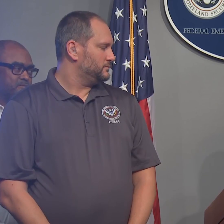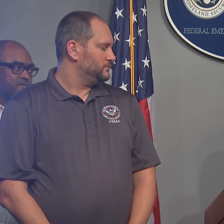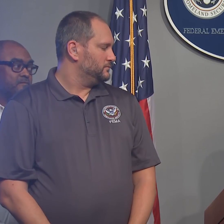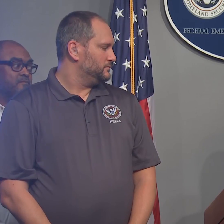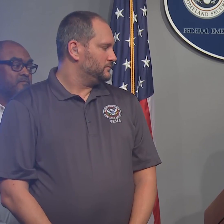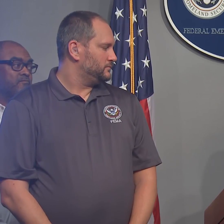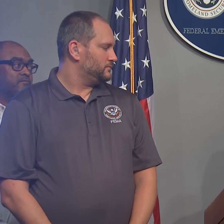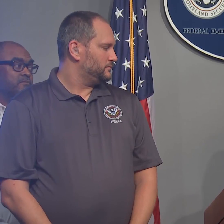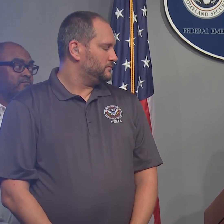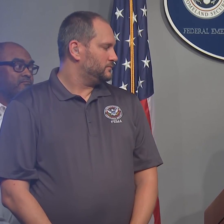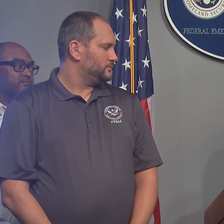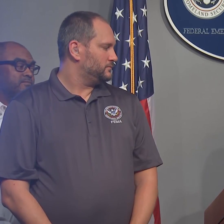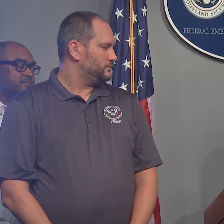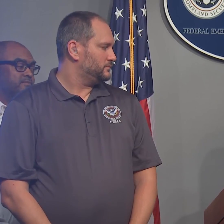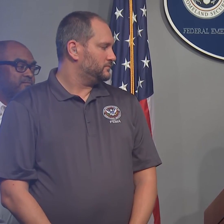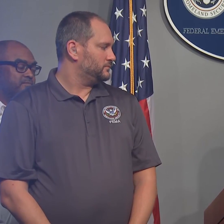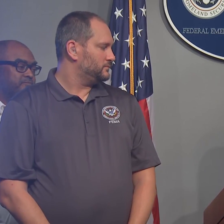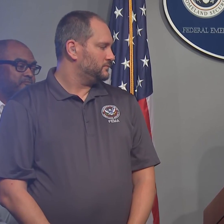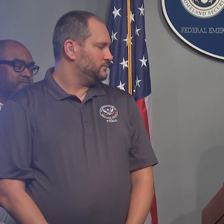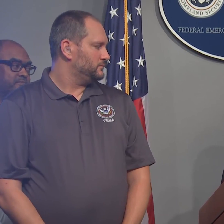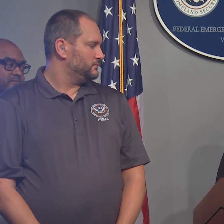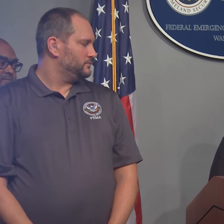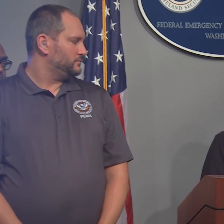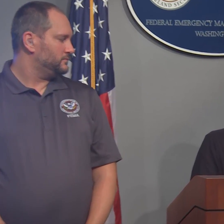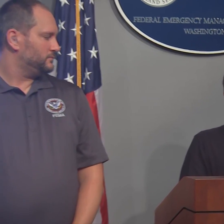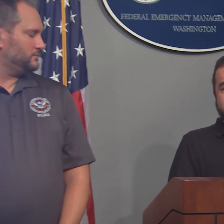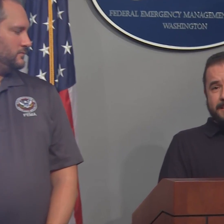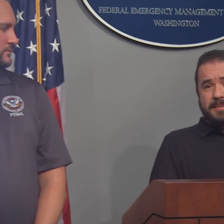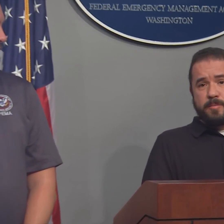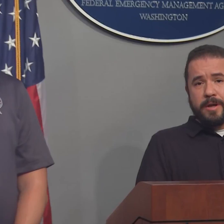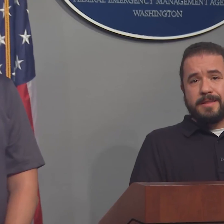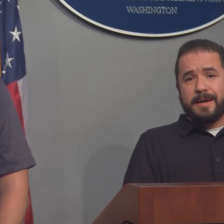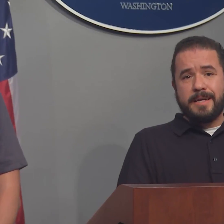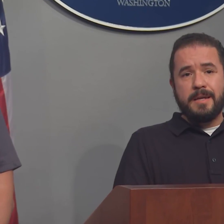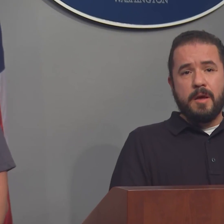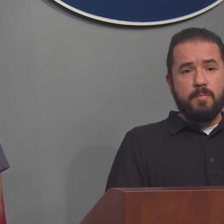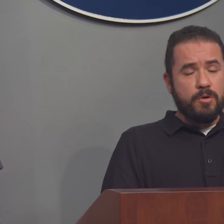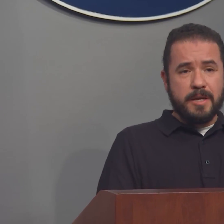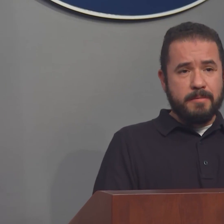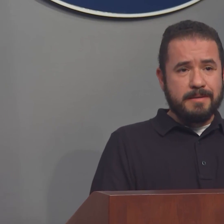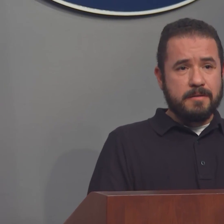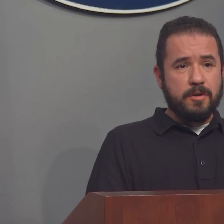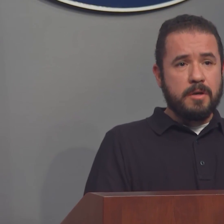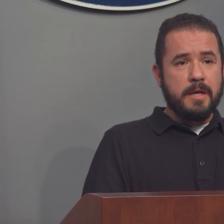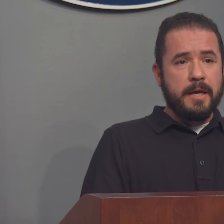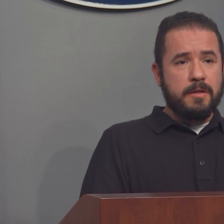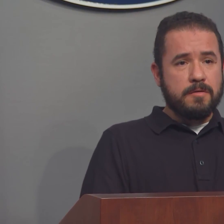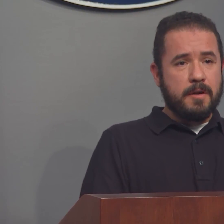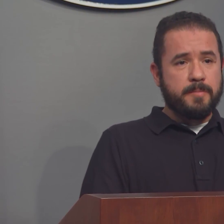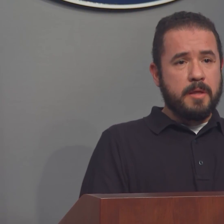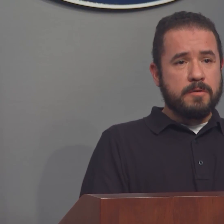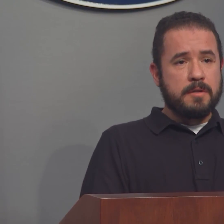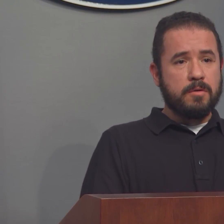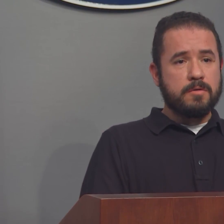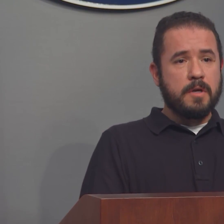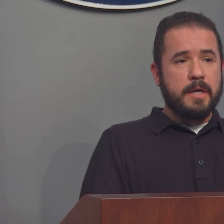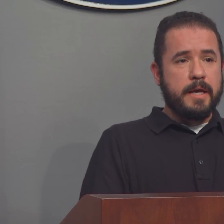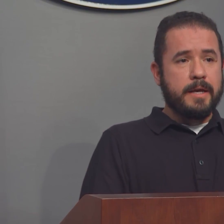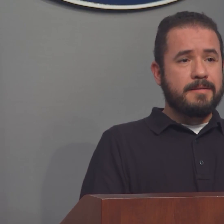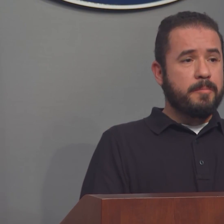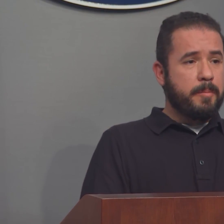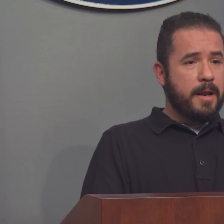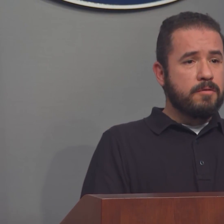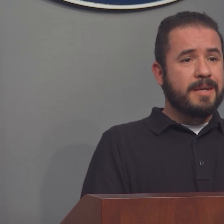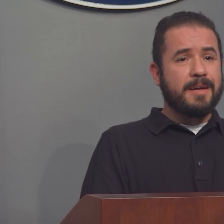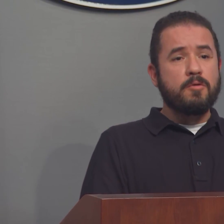Los desastres son difíciles, como lo dijo el administrador Long, por eso se llaman desastres, porque traen mucha devastación. Entonces les pedimos a todos